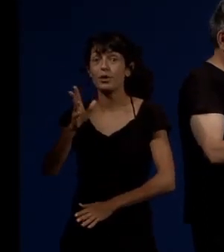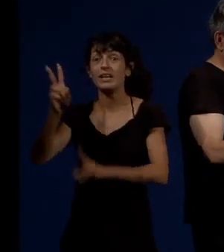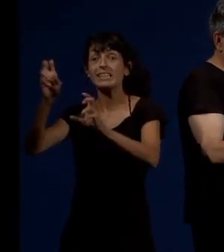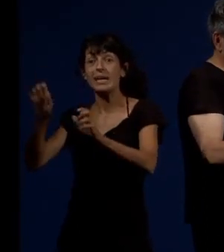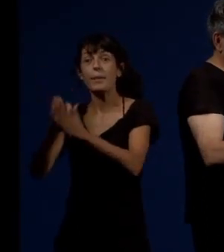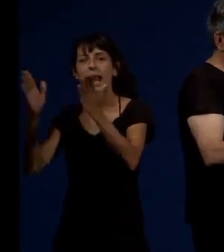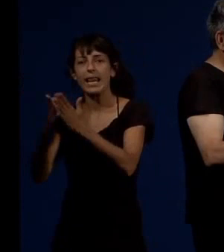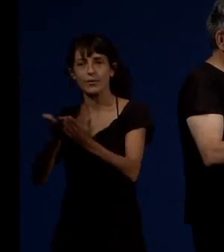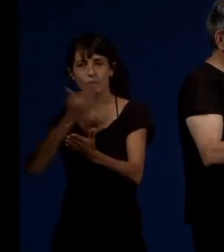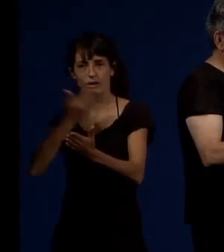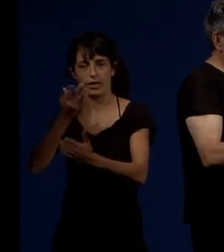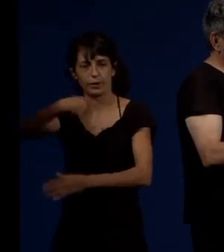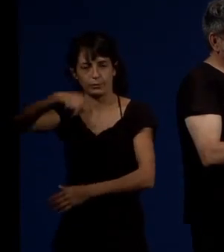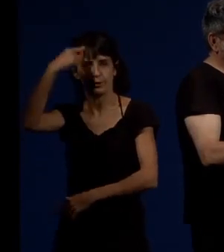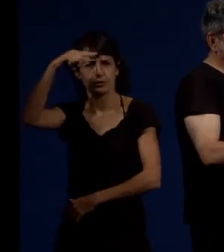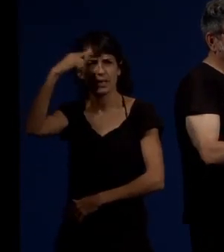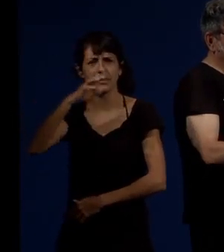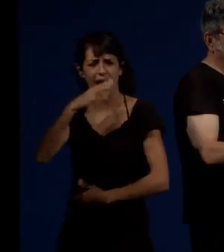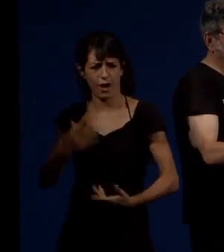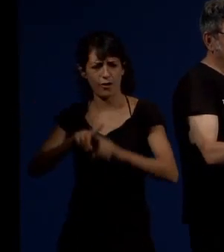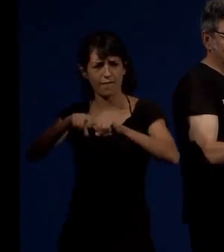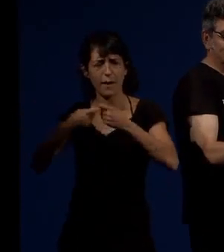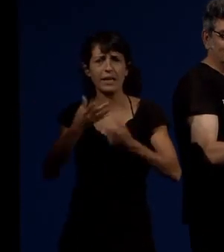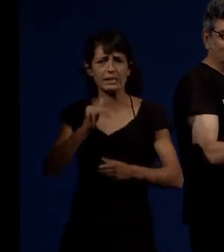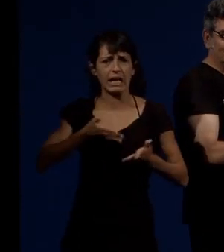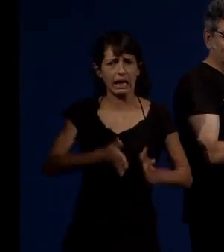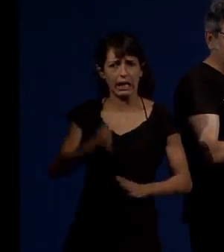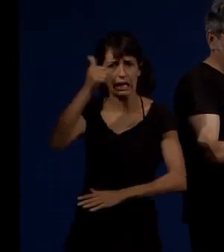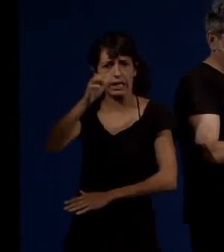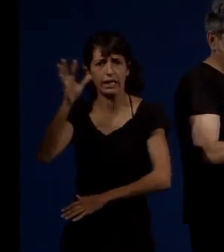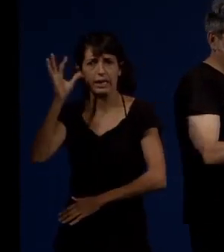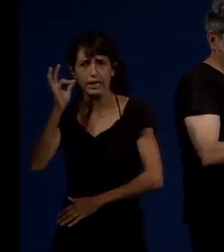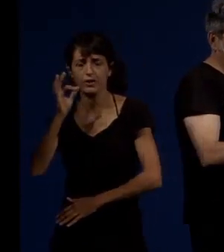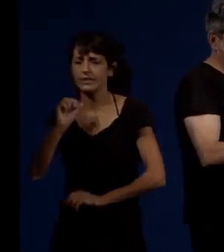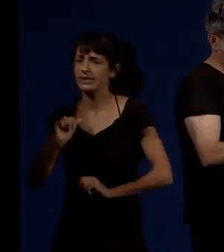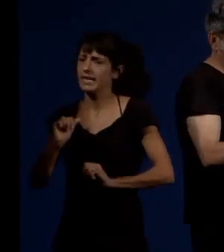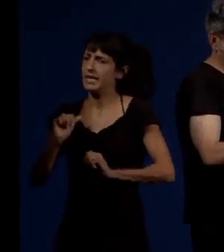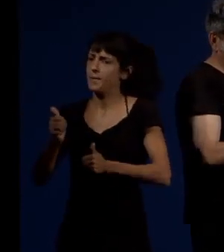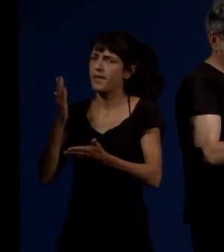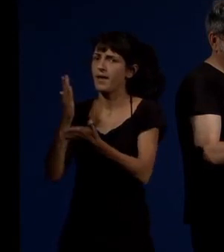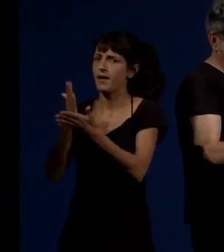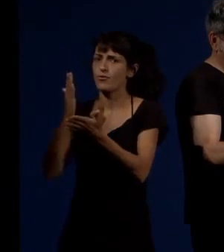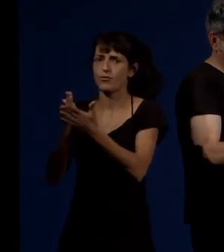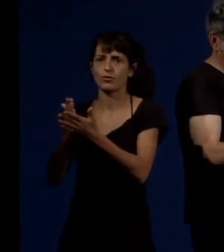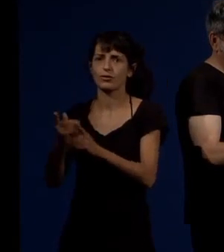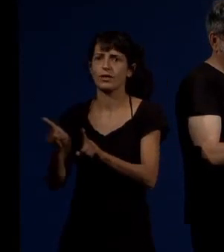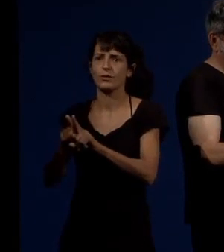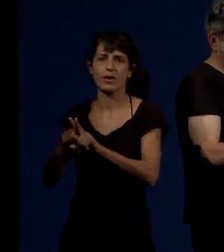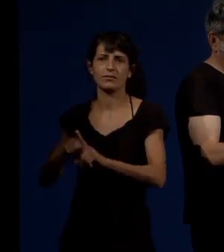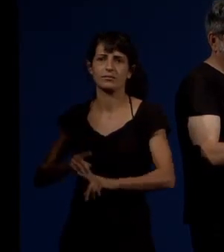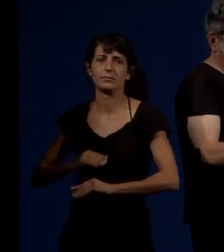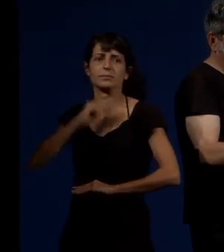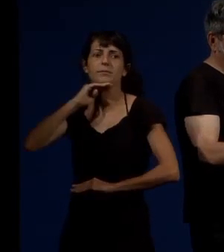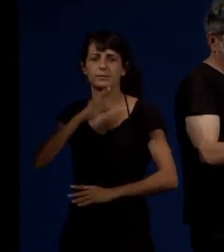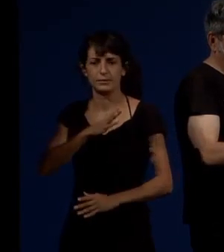de texto. Sabedes que neste inicio de curso as familias con nenos e nenas están empezando o curso pois coas débedas ata aquí. Non pode